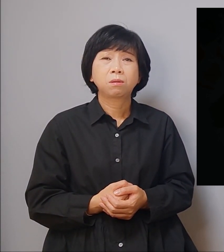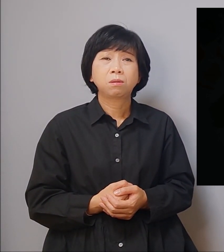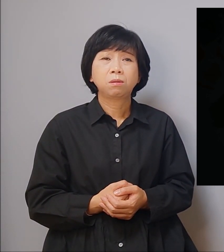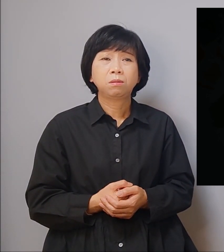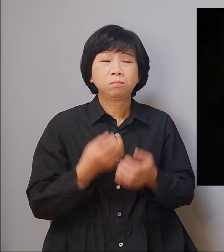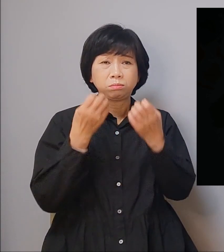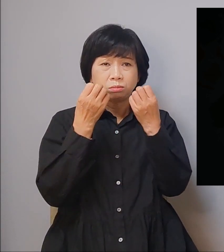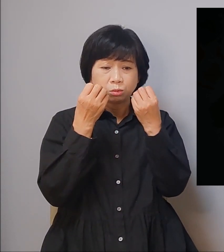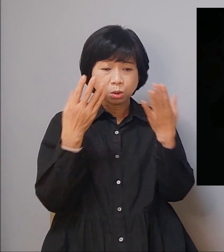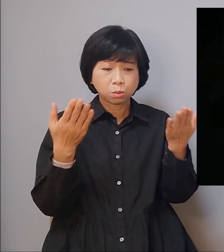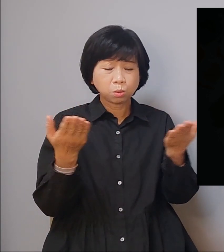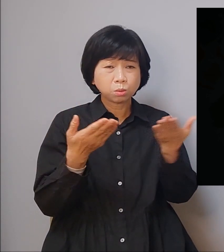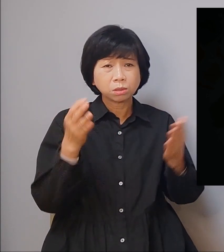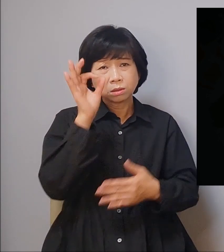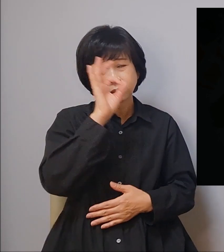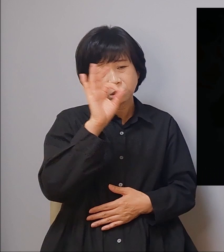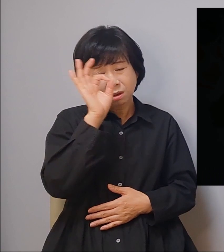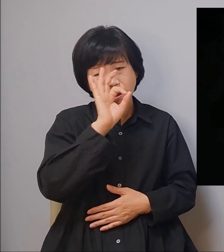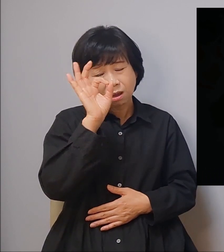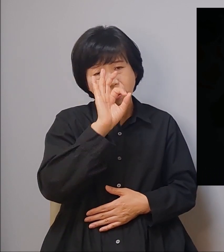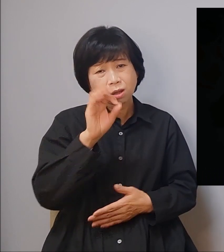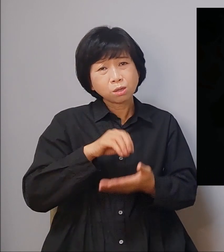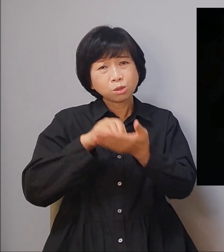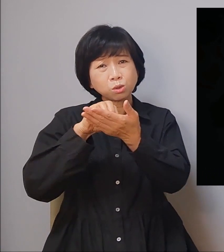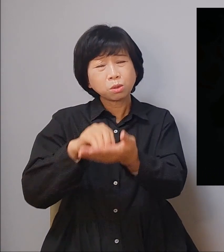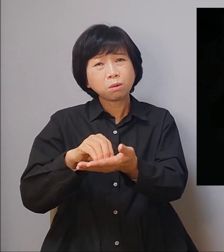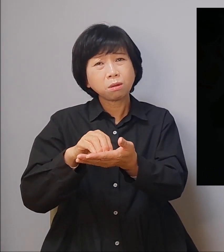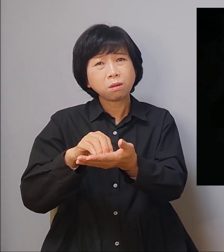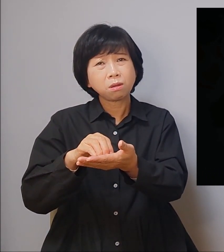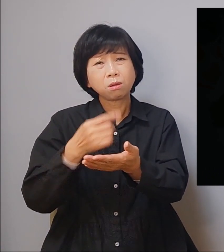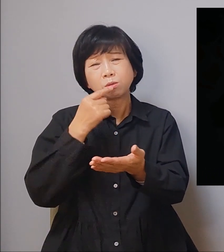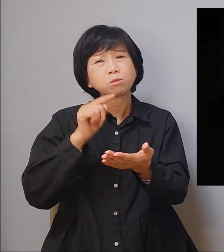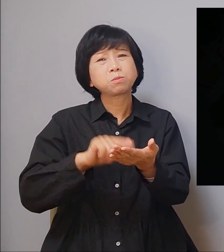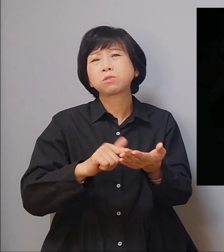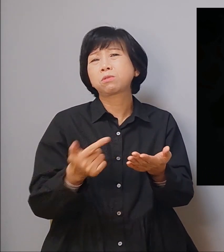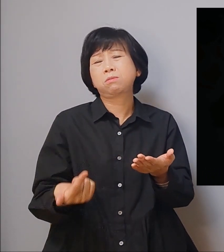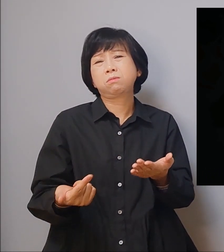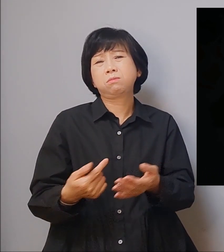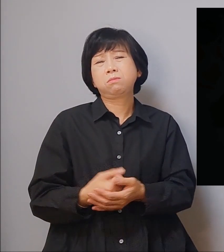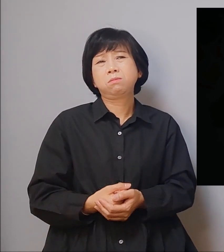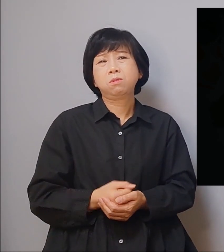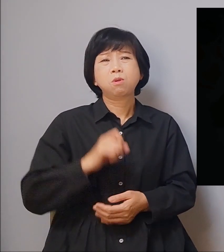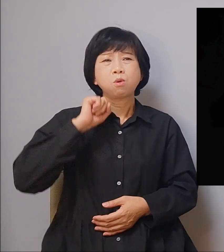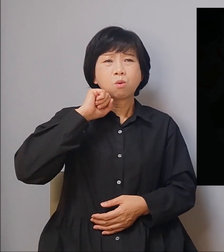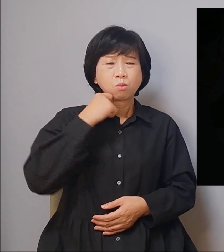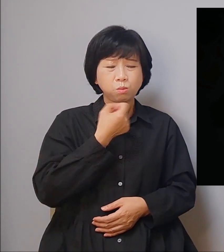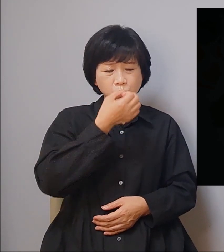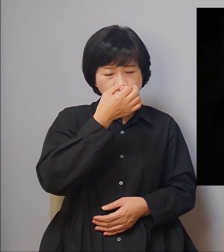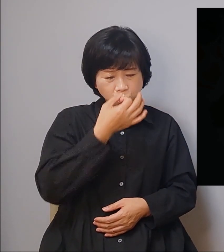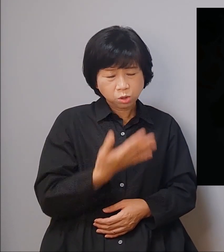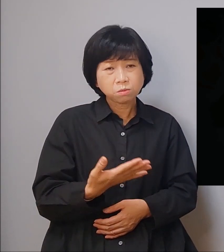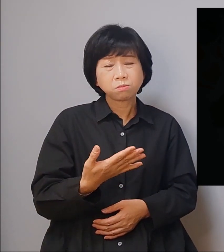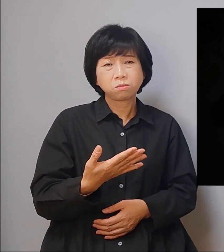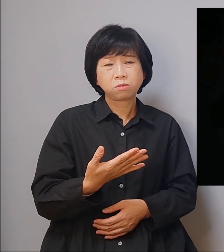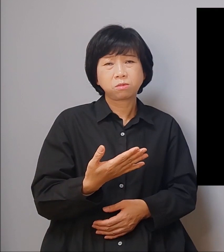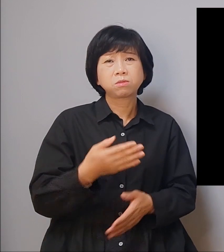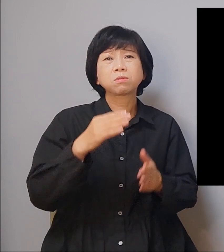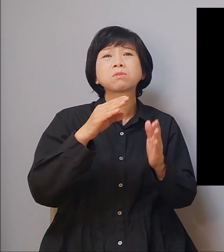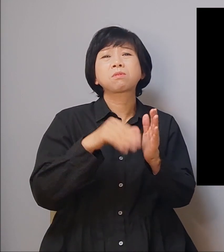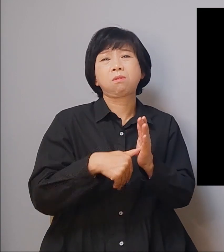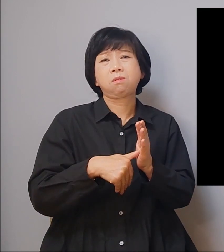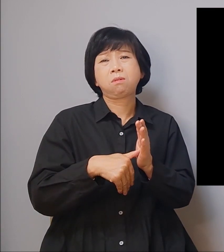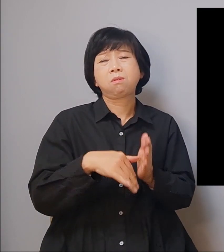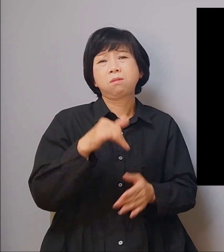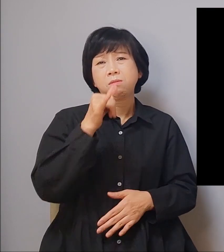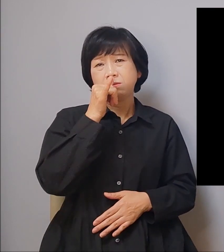않을 때가 있다라는 것입니다. 참 어렵고 힘든 상황에 처할 때가